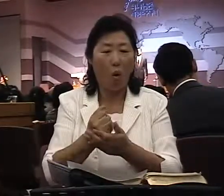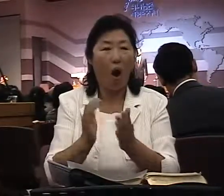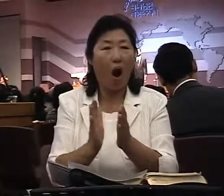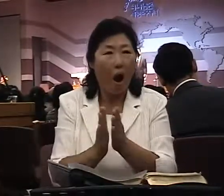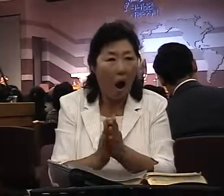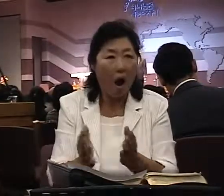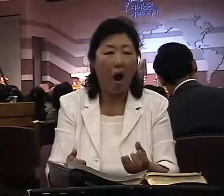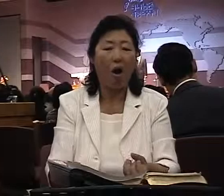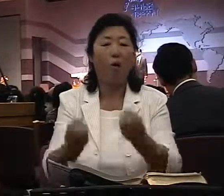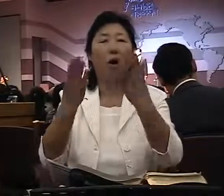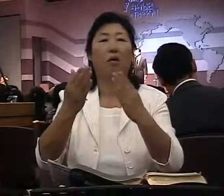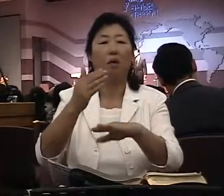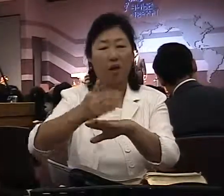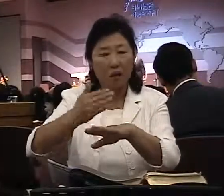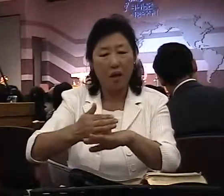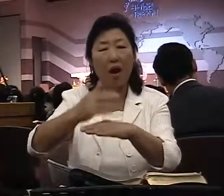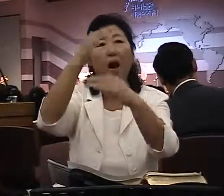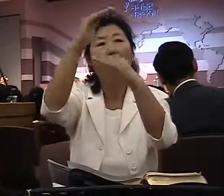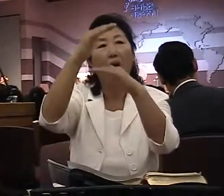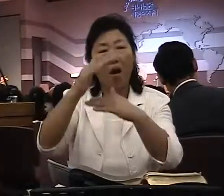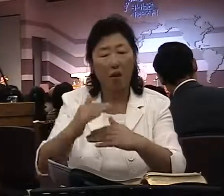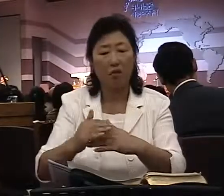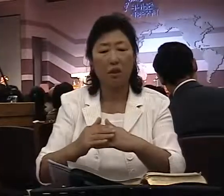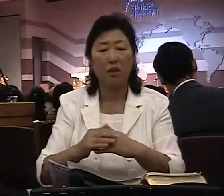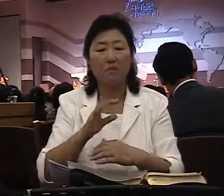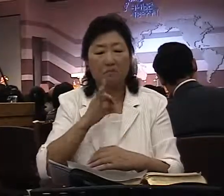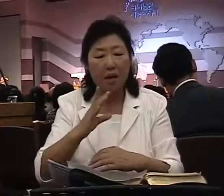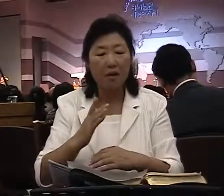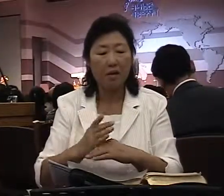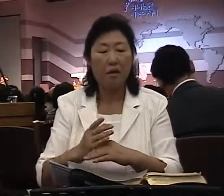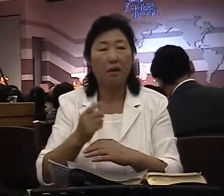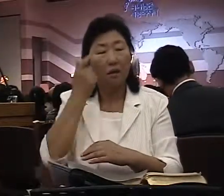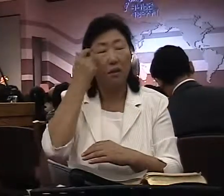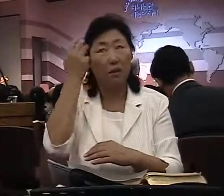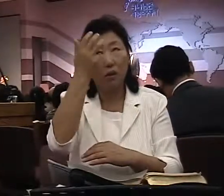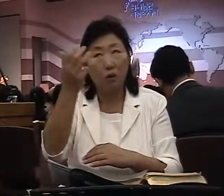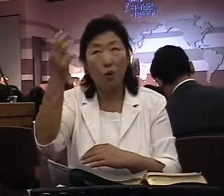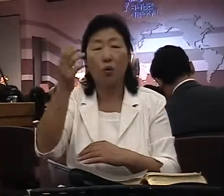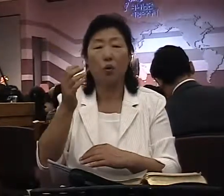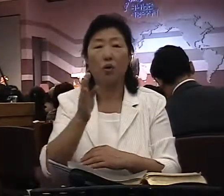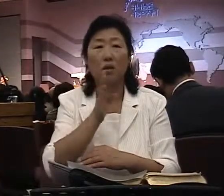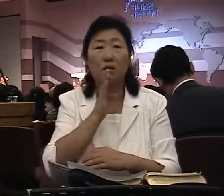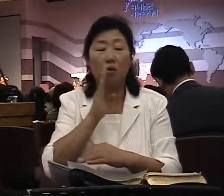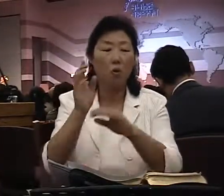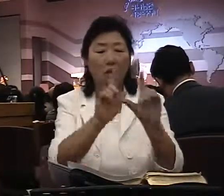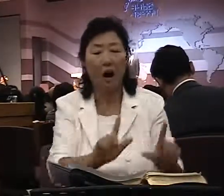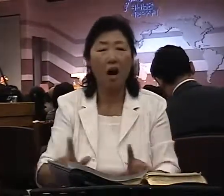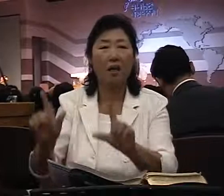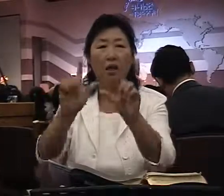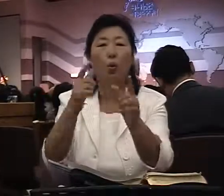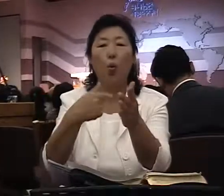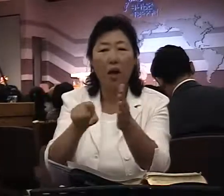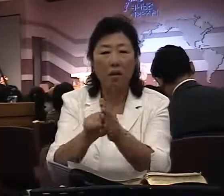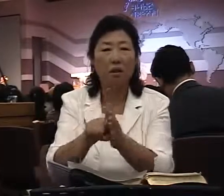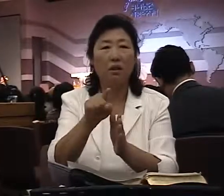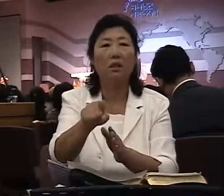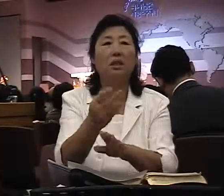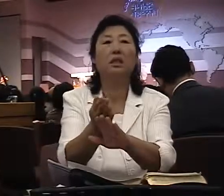내용이지만 성령의 사람으로 살기 위해서는 그것 이상으로 가야 됩니다. 그래서 여러분 이거